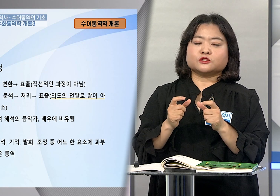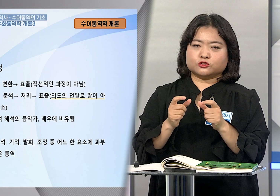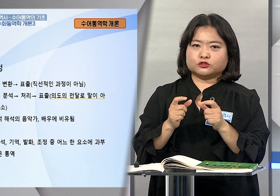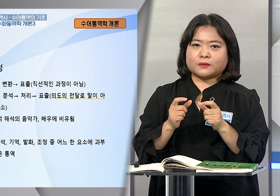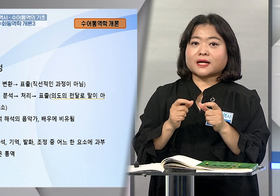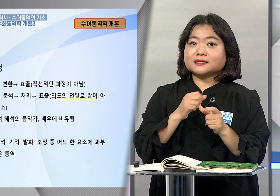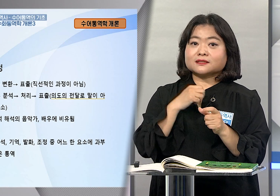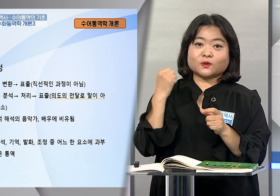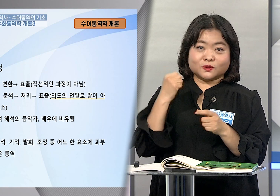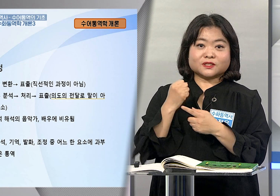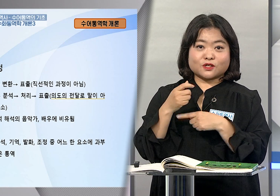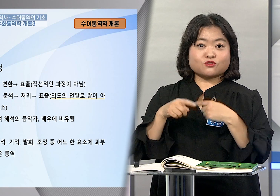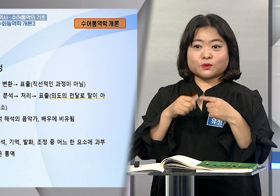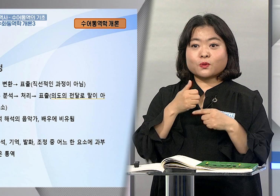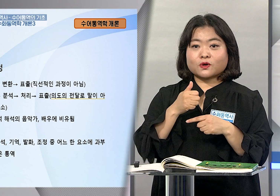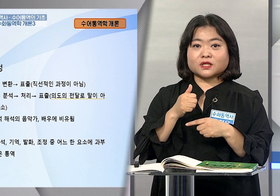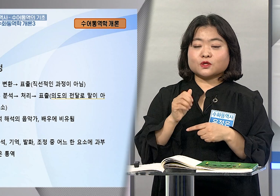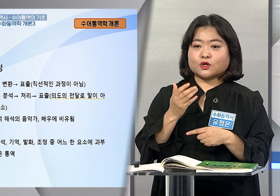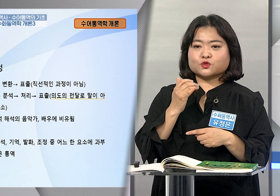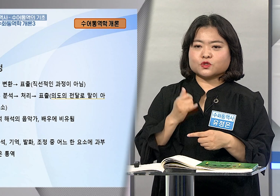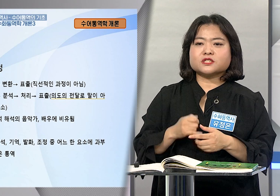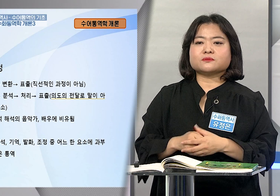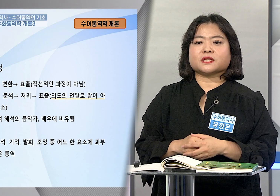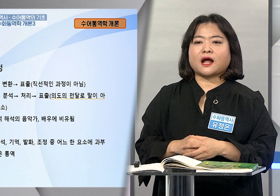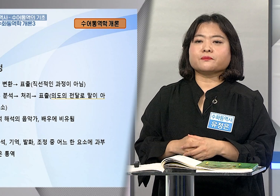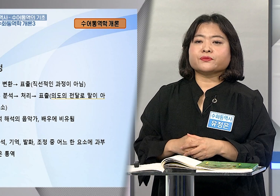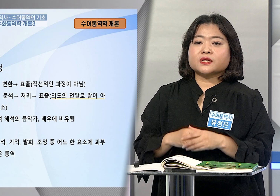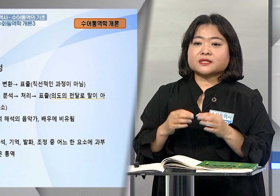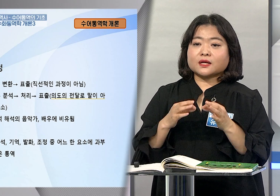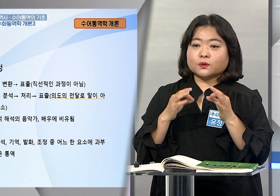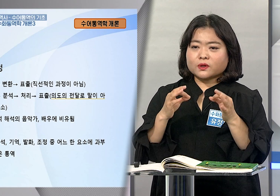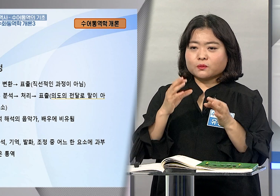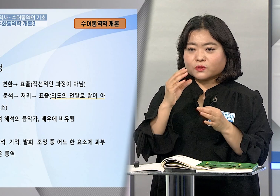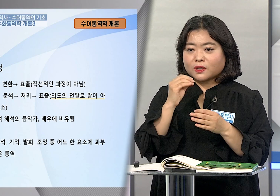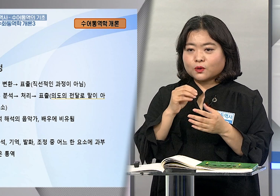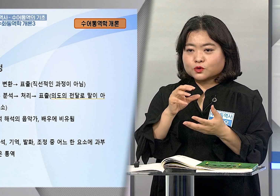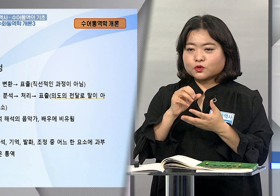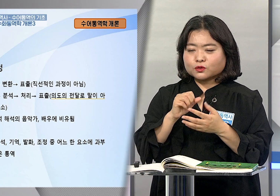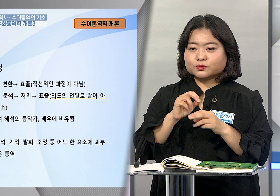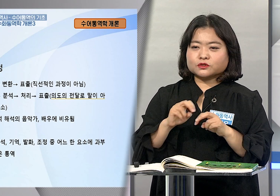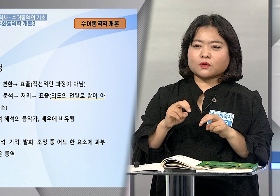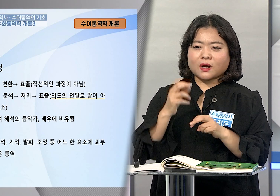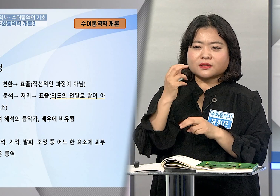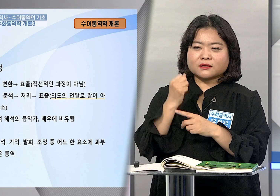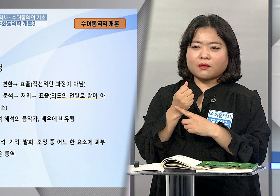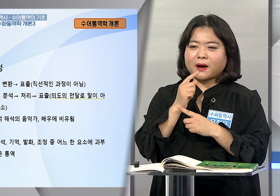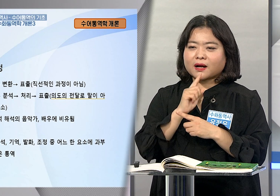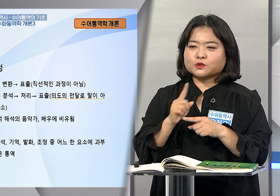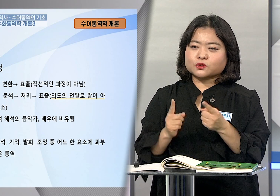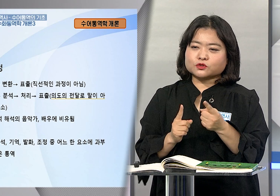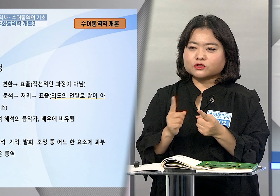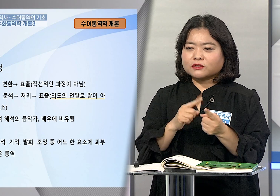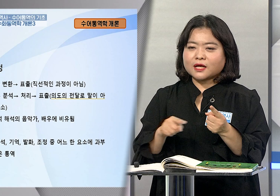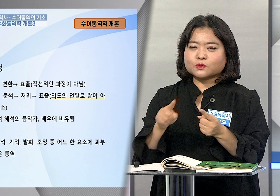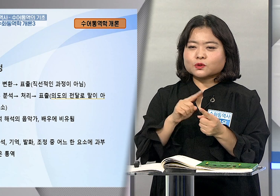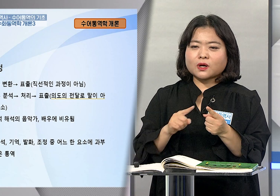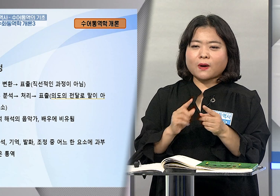아주 맛깔스러운 그런 수화 통역이 될 수 있습니다. 자, 노력 모델로 수용 분석과 기억, 발화, 조정 중 어느 한 요소가